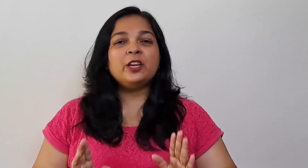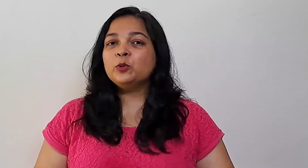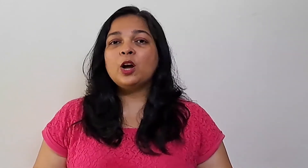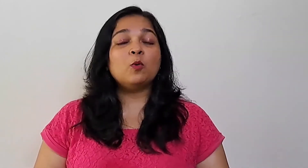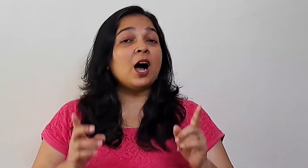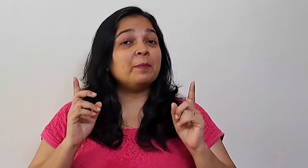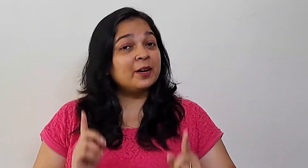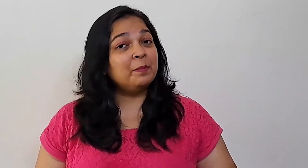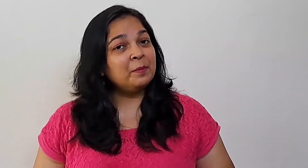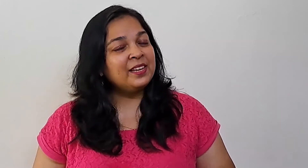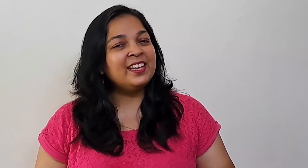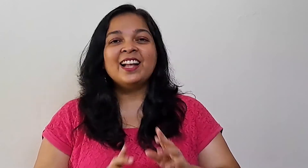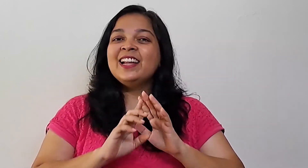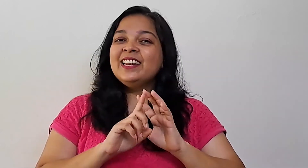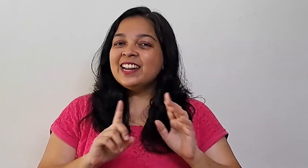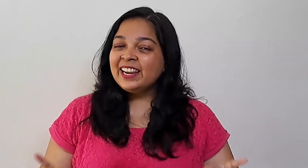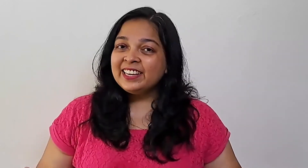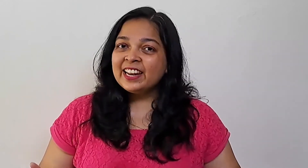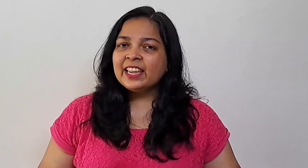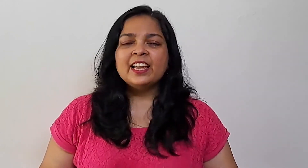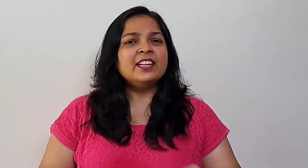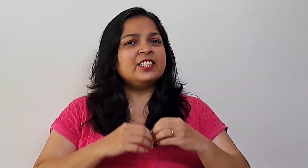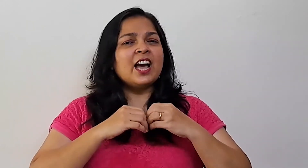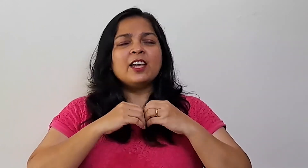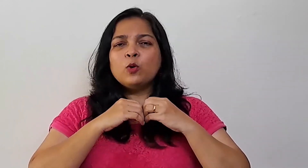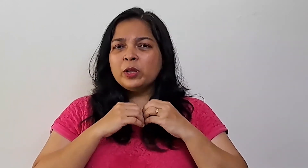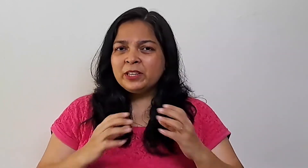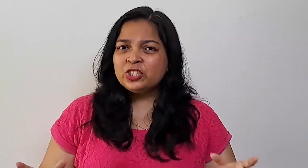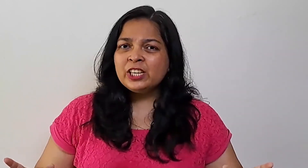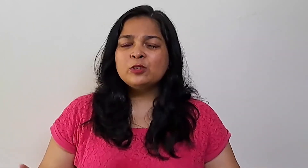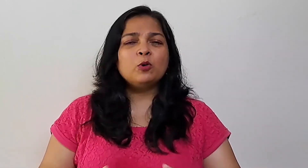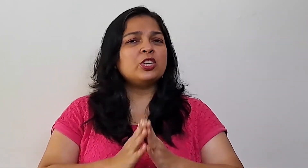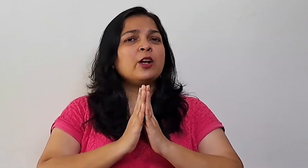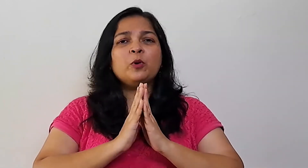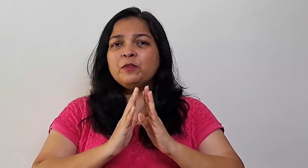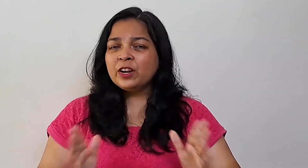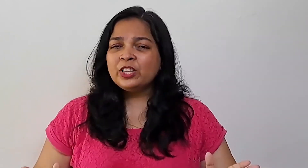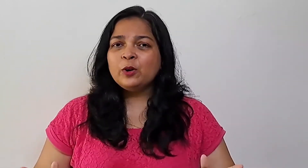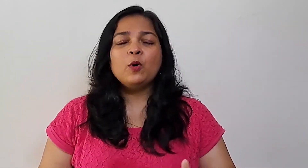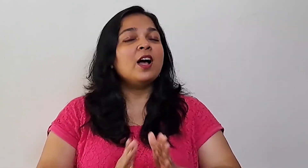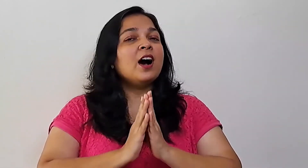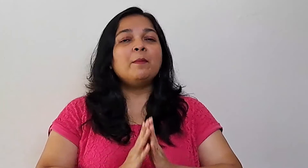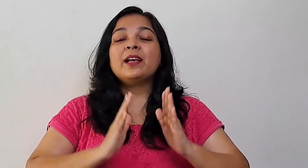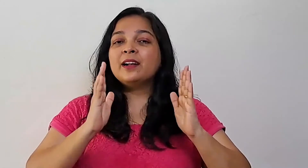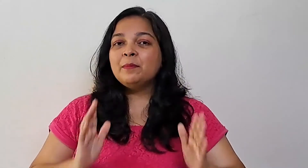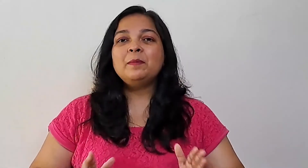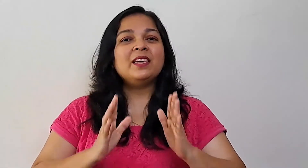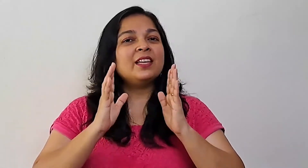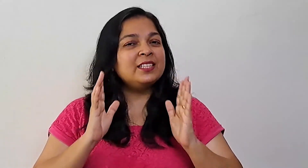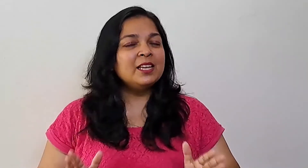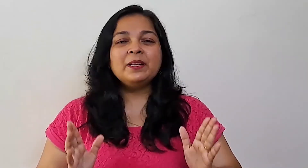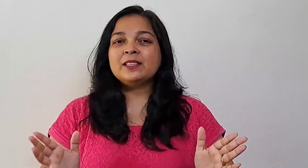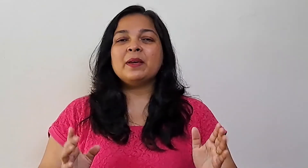भी क्यों ना होया हो, कभी भी नहीं डरोंगे। चाहे कोई भी चीज़ हो, कोई व्यक्ति हो, सानू कभी